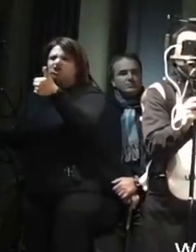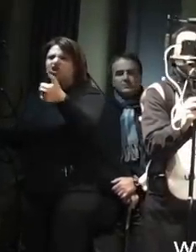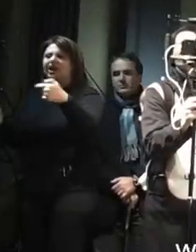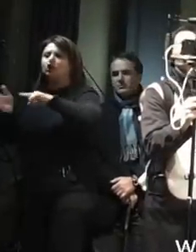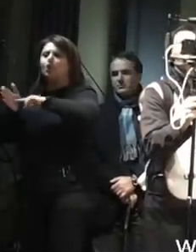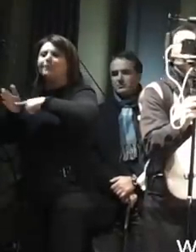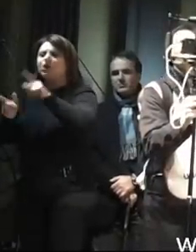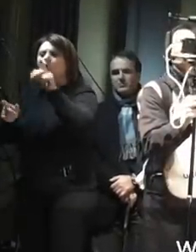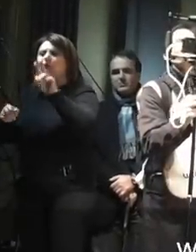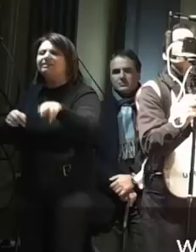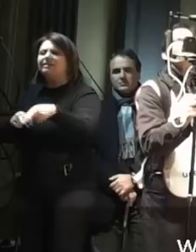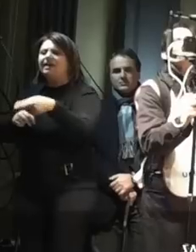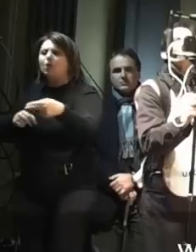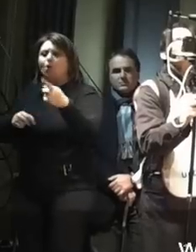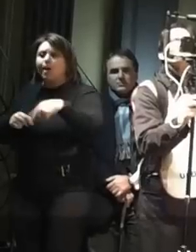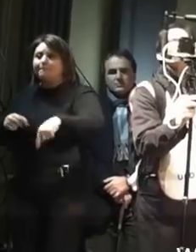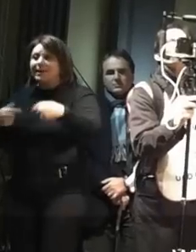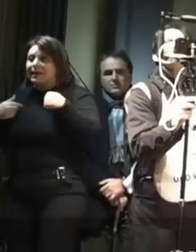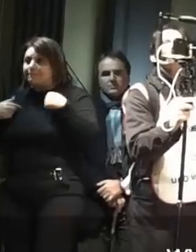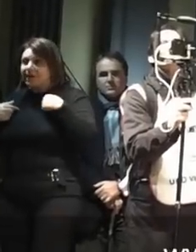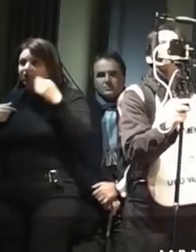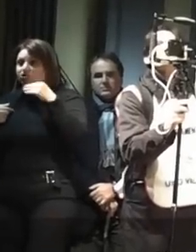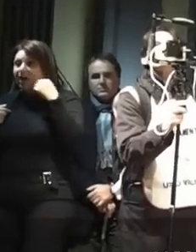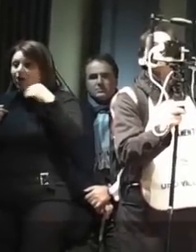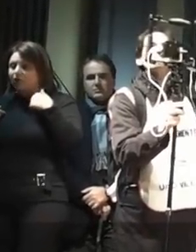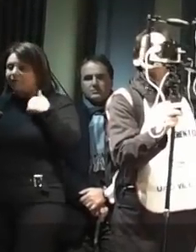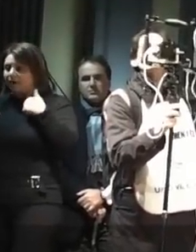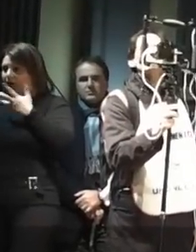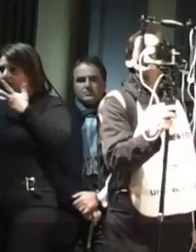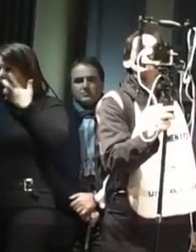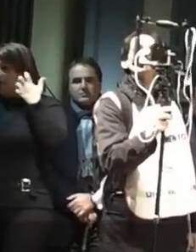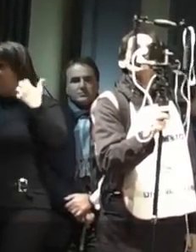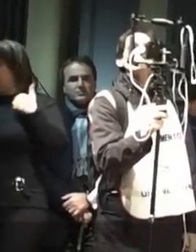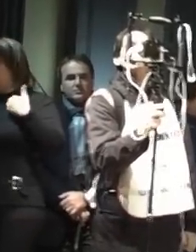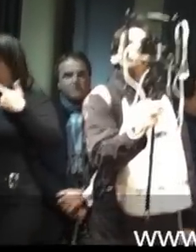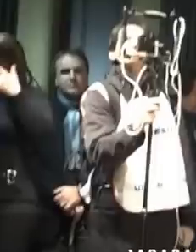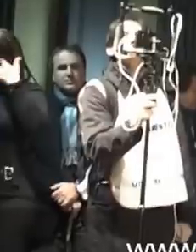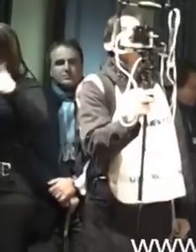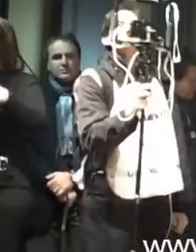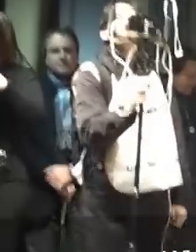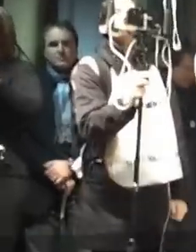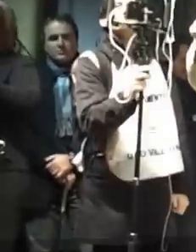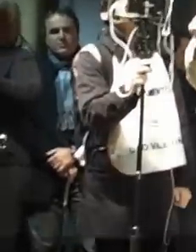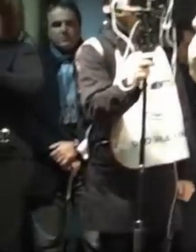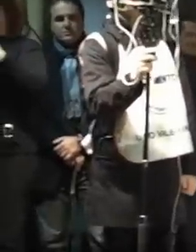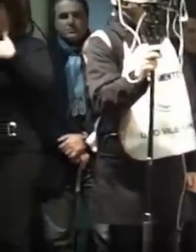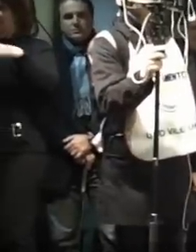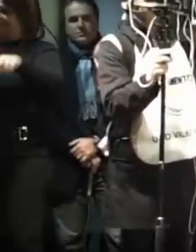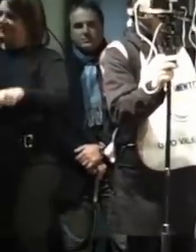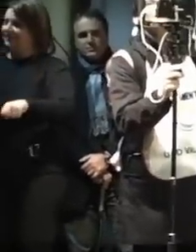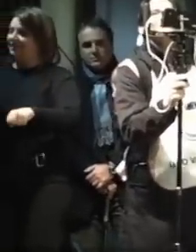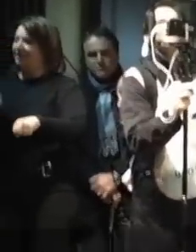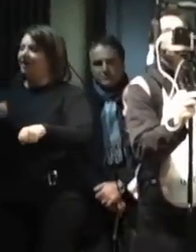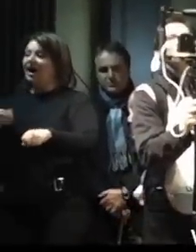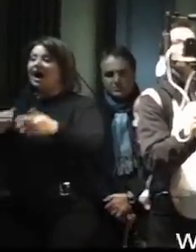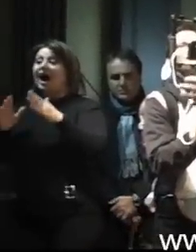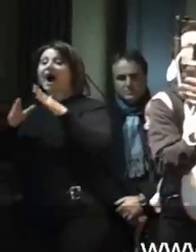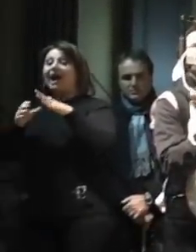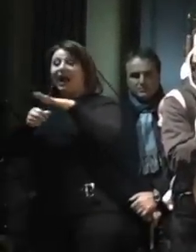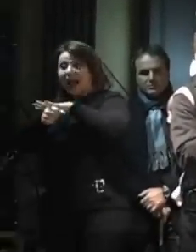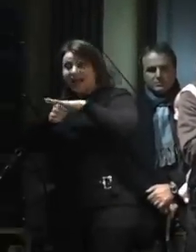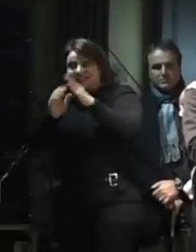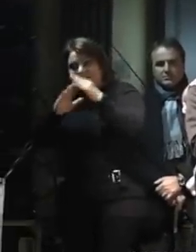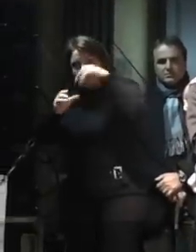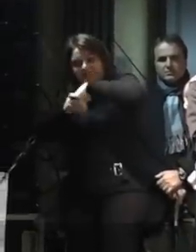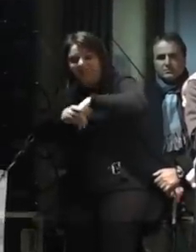milioni di euro. Per me che sono di Genova, voi non capite, in casa non mi saluta più nessuno. Allora, ma